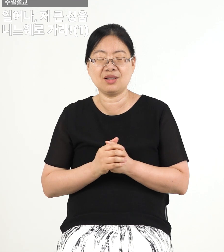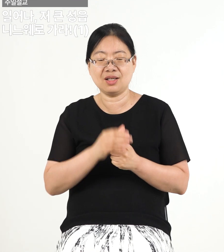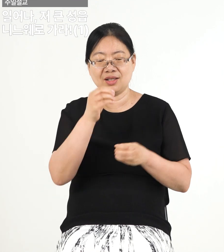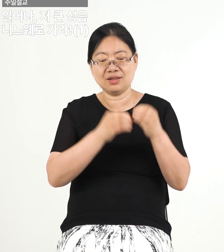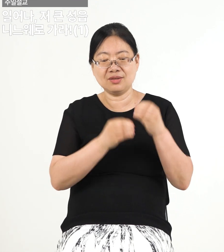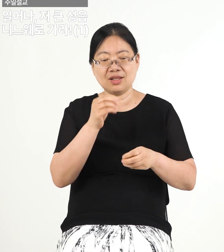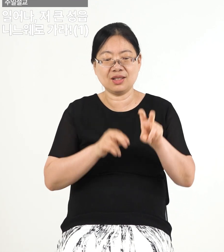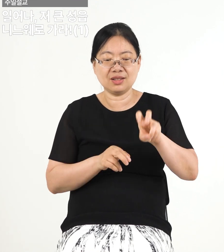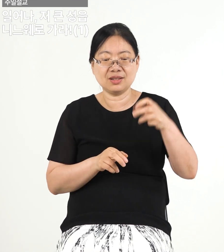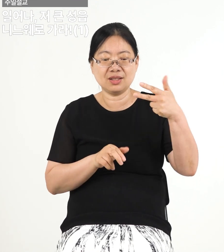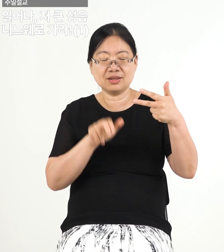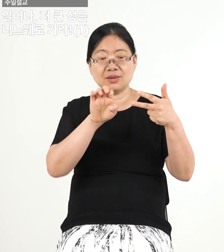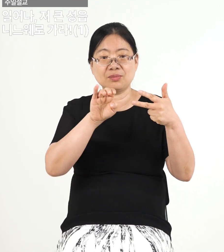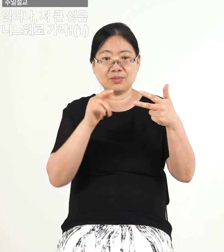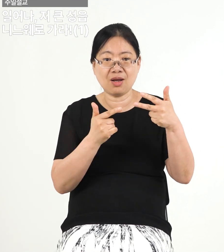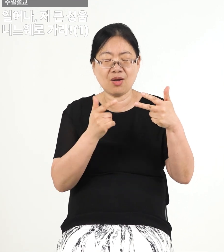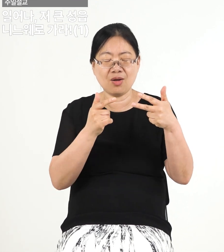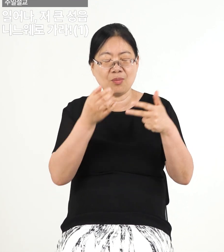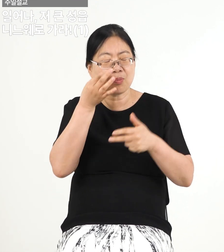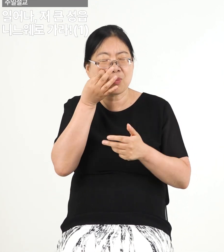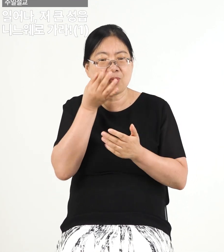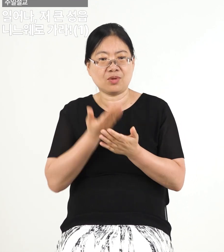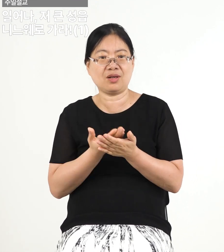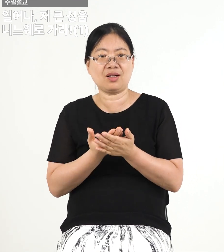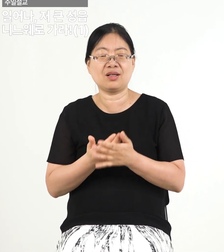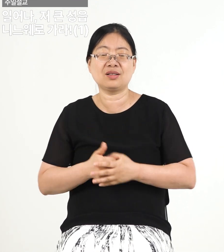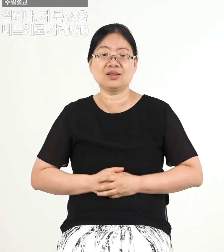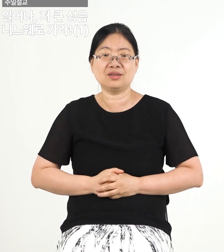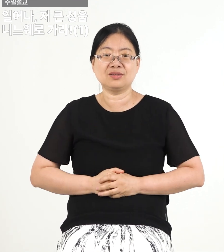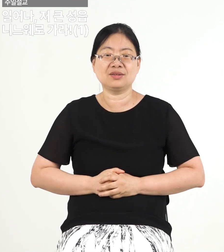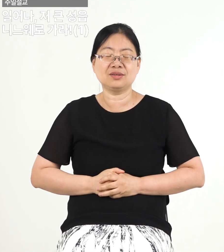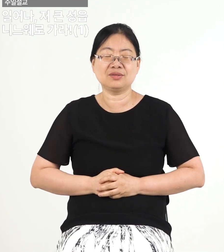시편 27편을 한번 띄워주실까요?